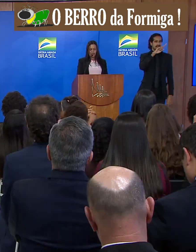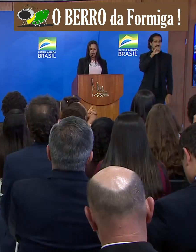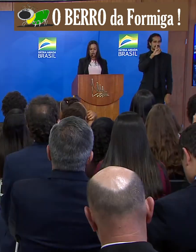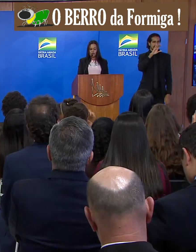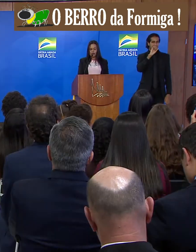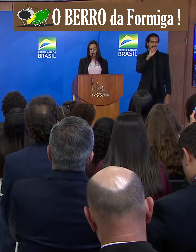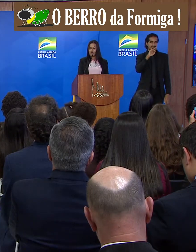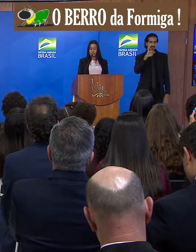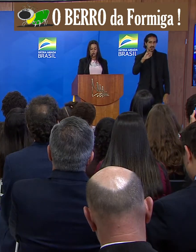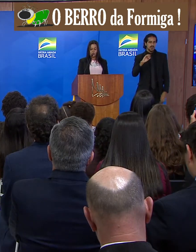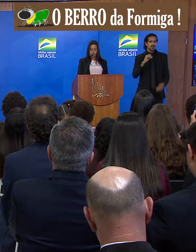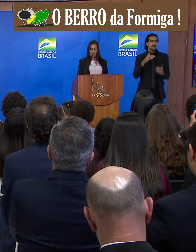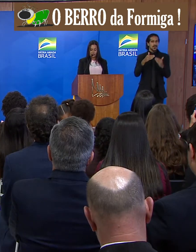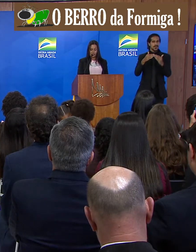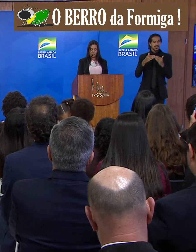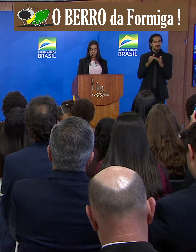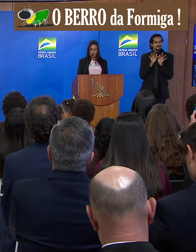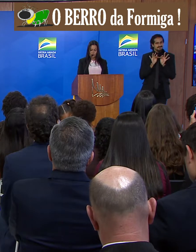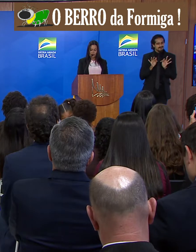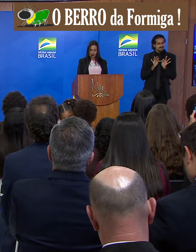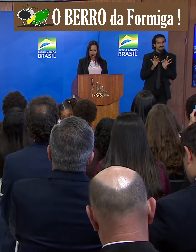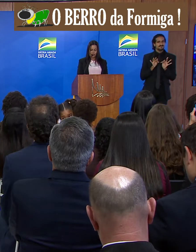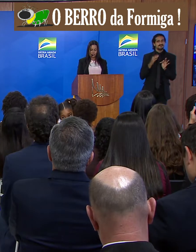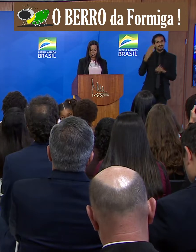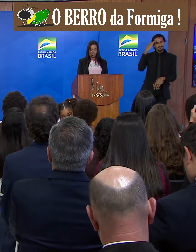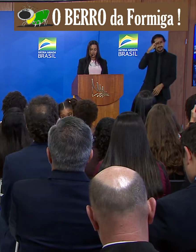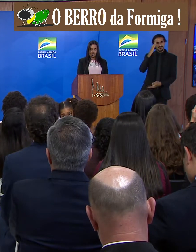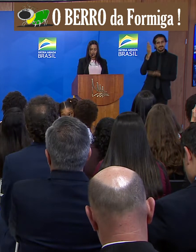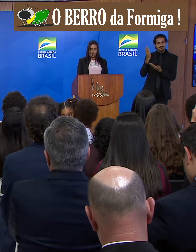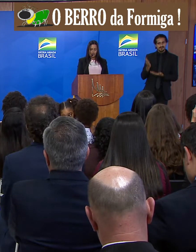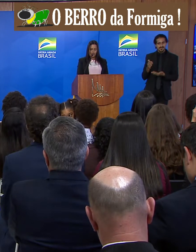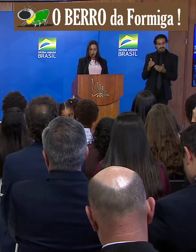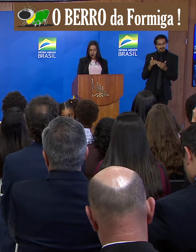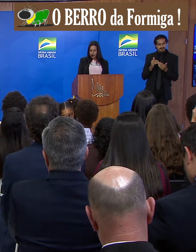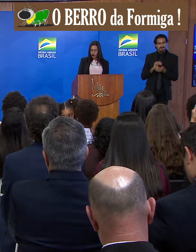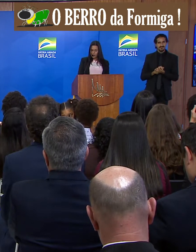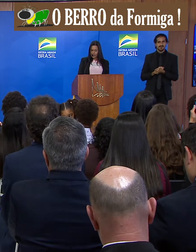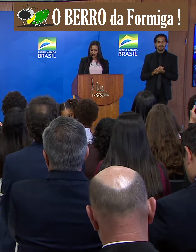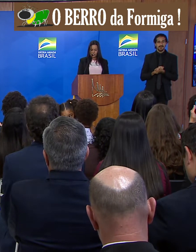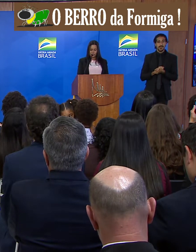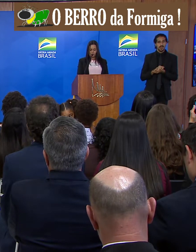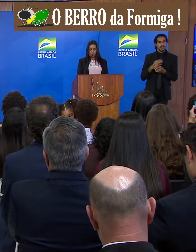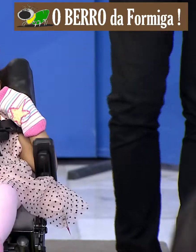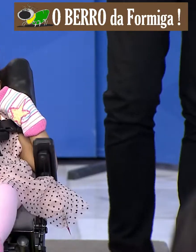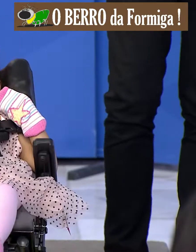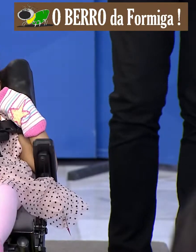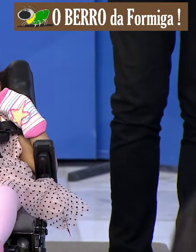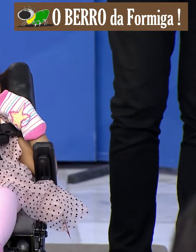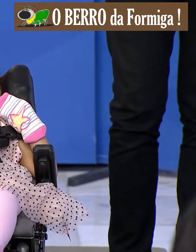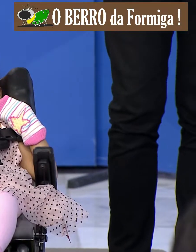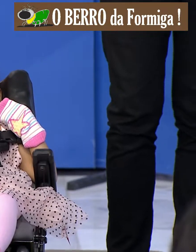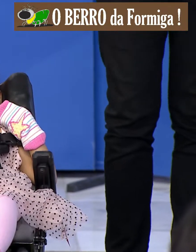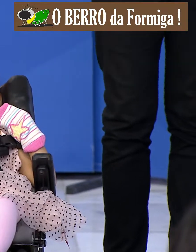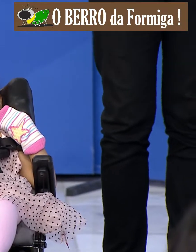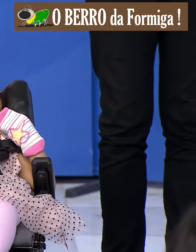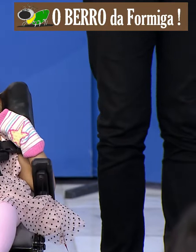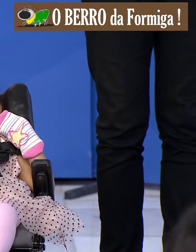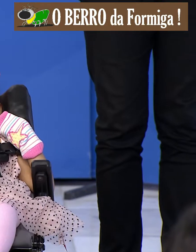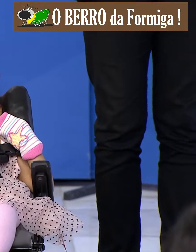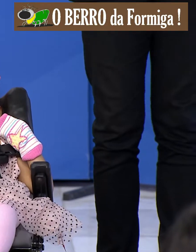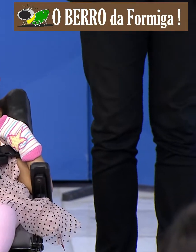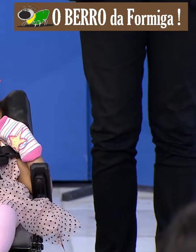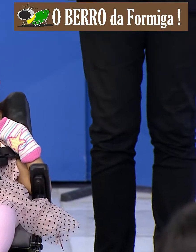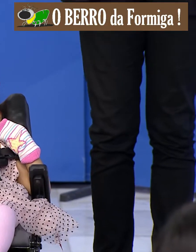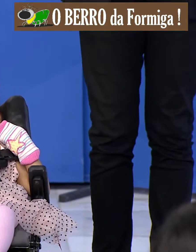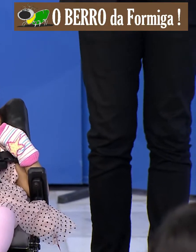eu venho lhe pedir humildemente meu presidente senhor ministro, primeira dama que vocês